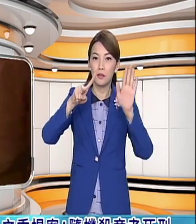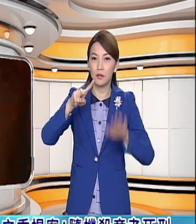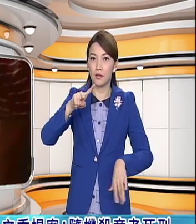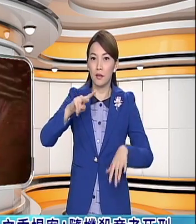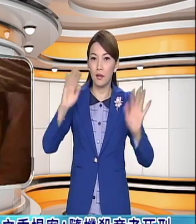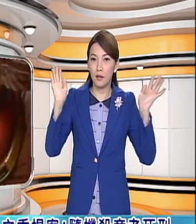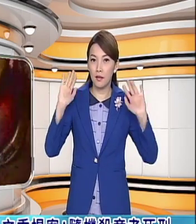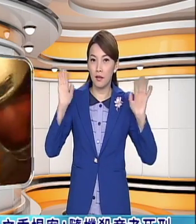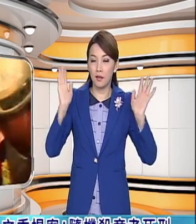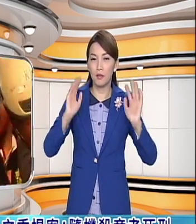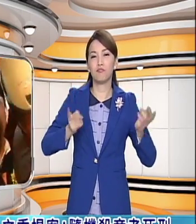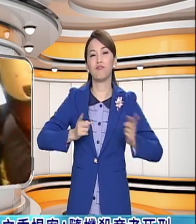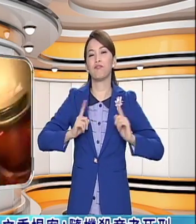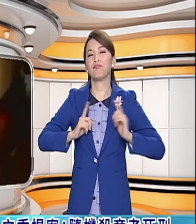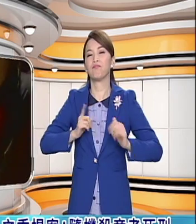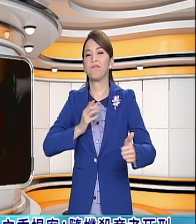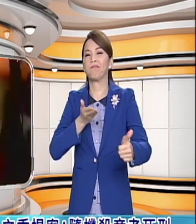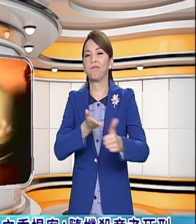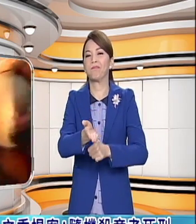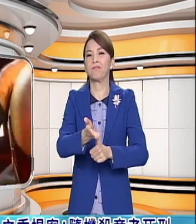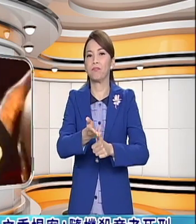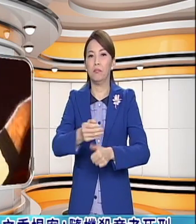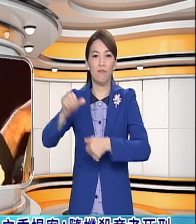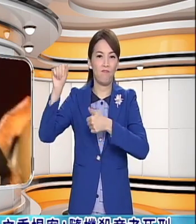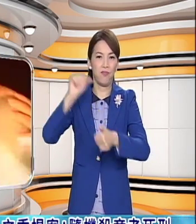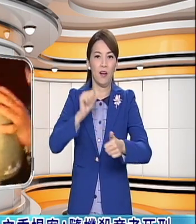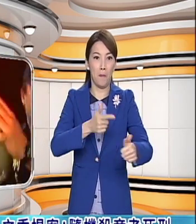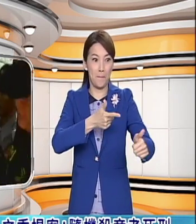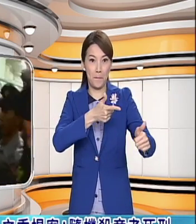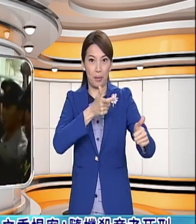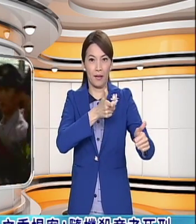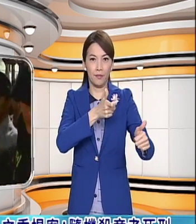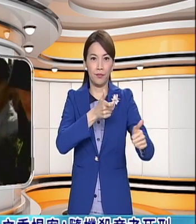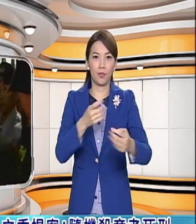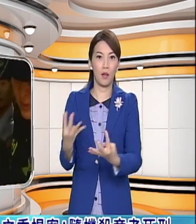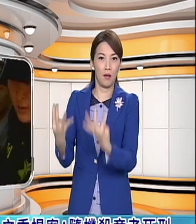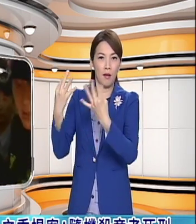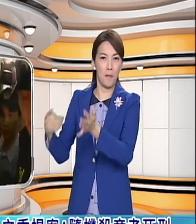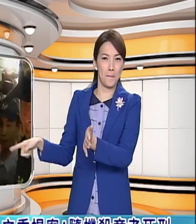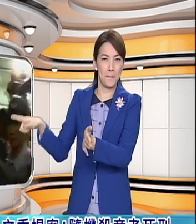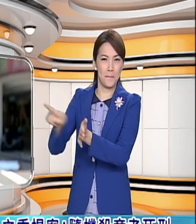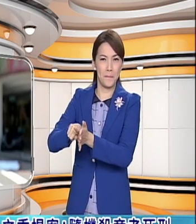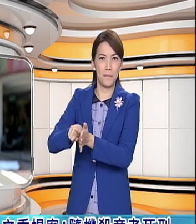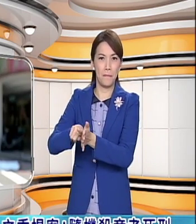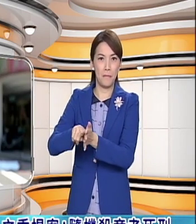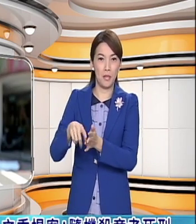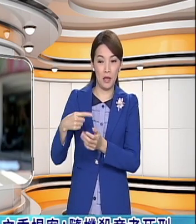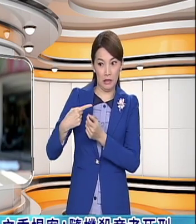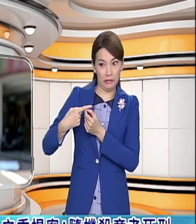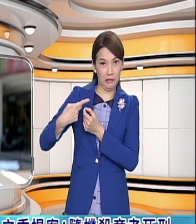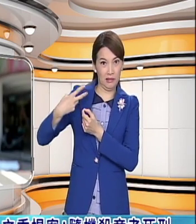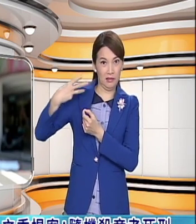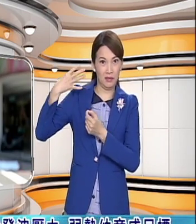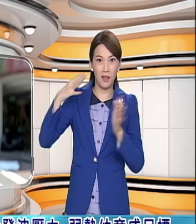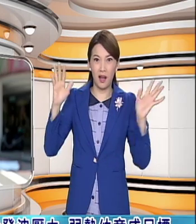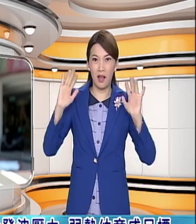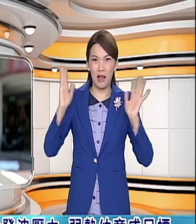孩童者，判处死刑或无期徒刑。由于近年来接连发生杀童